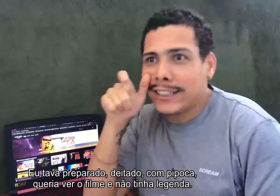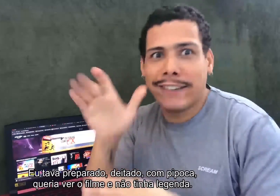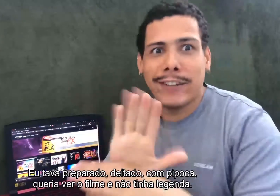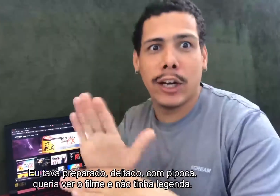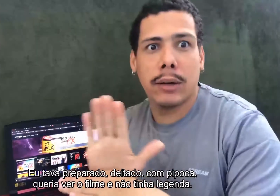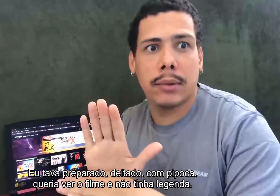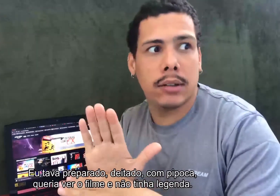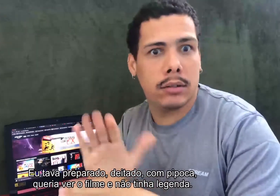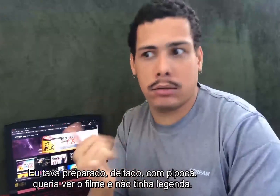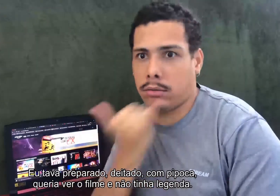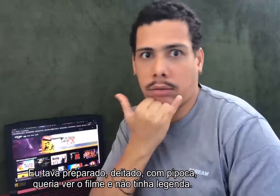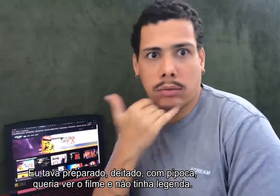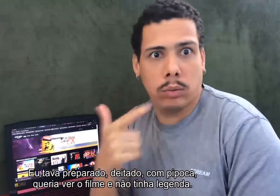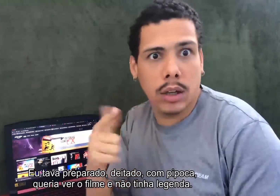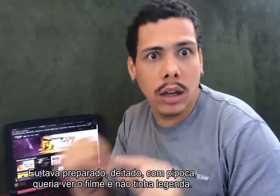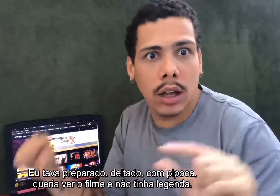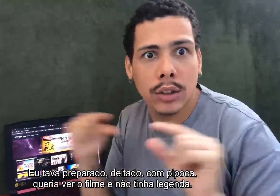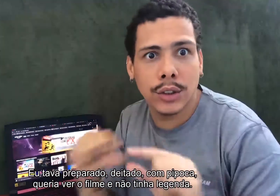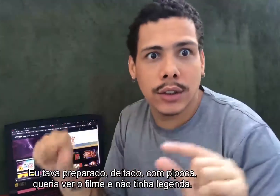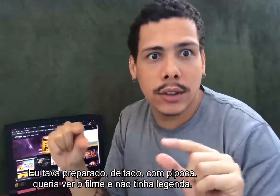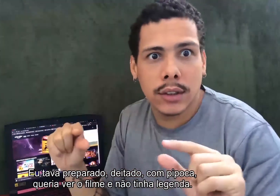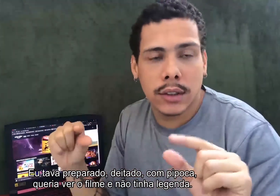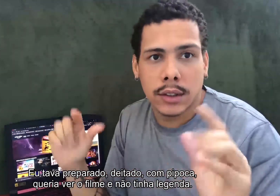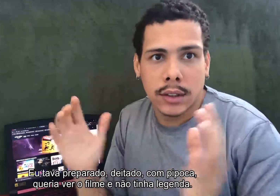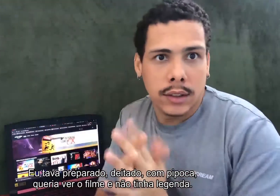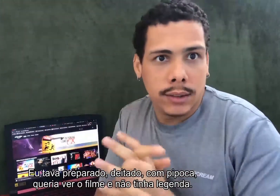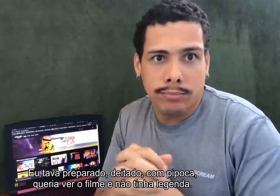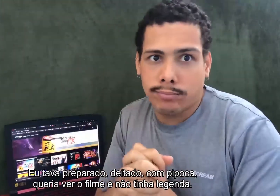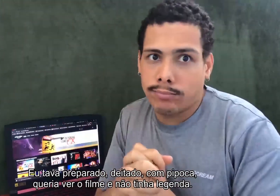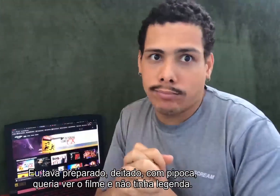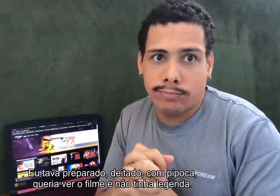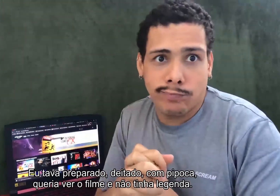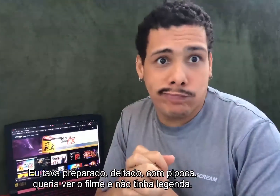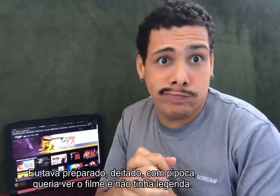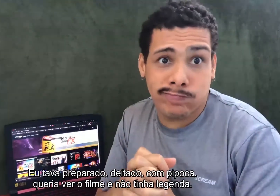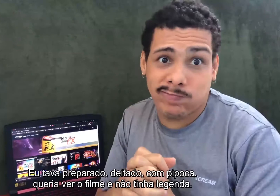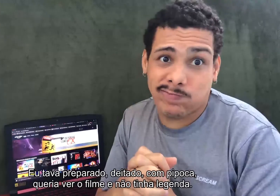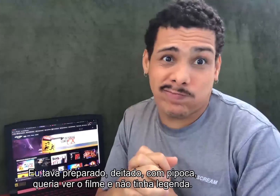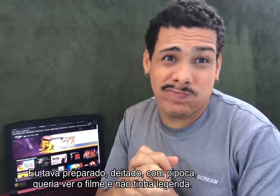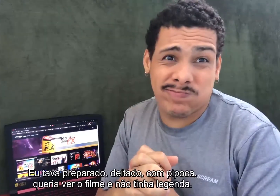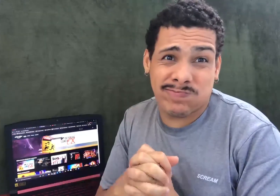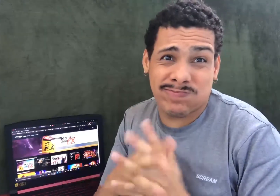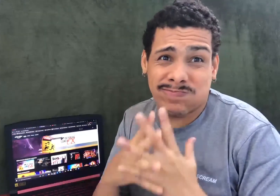preparado, deitado, com pipoca, queria ver o filme e não tinha legenda.